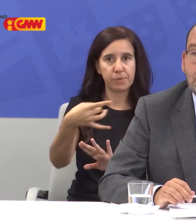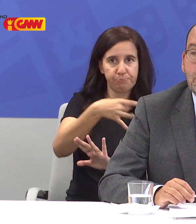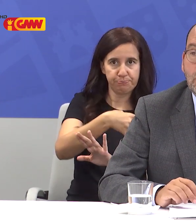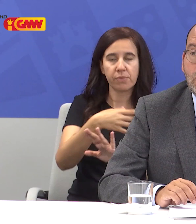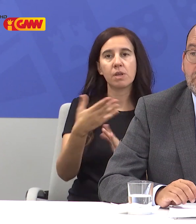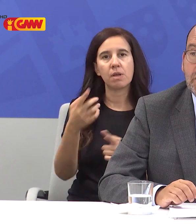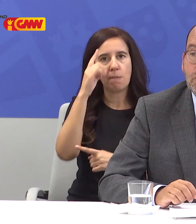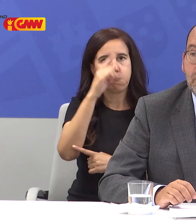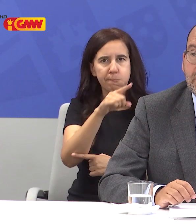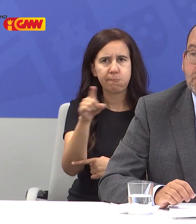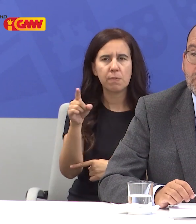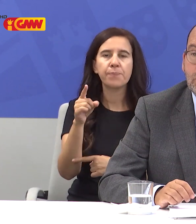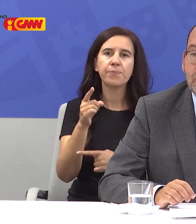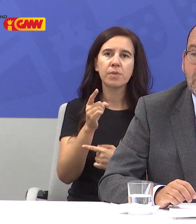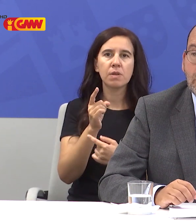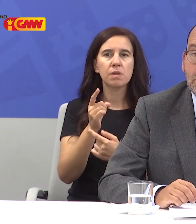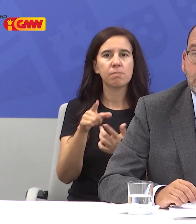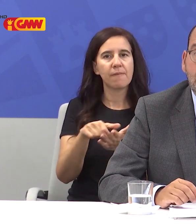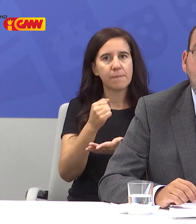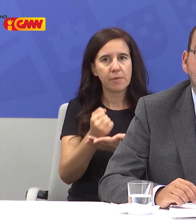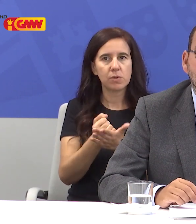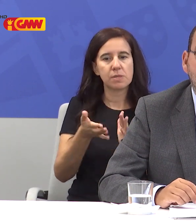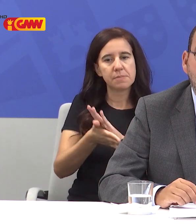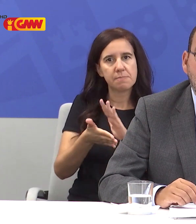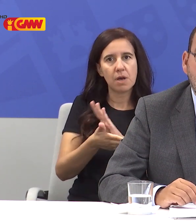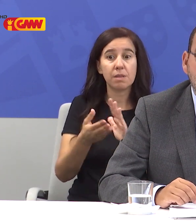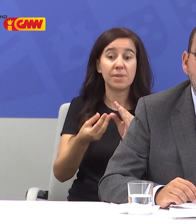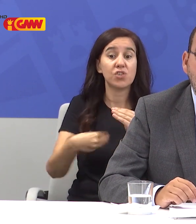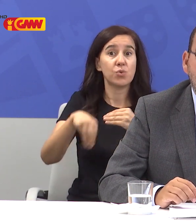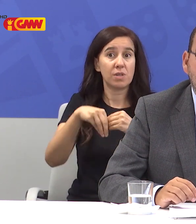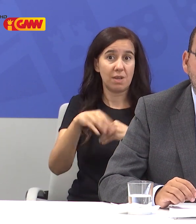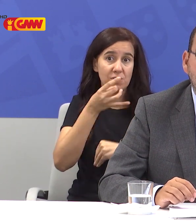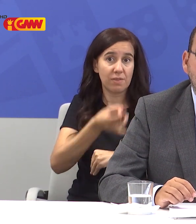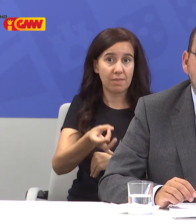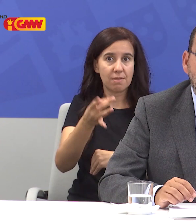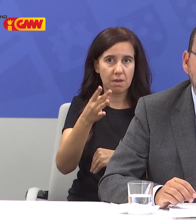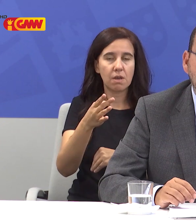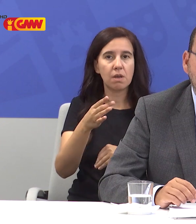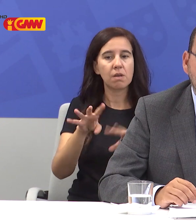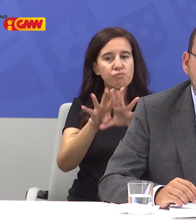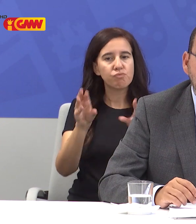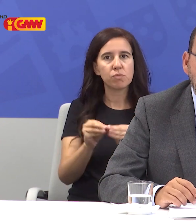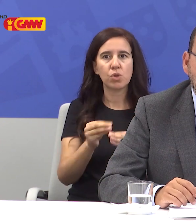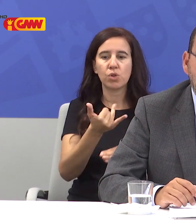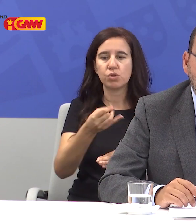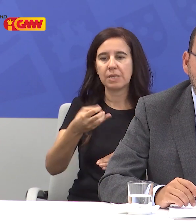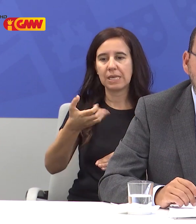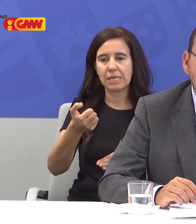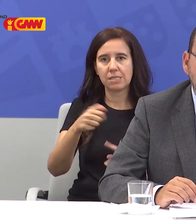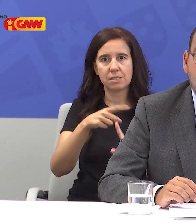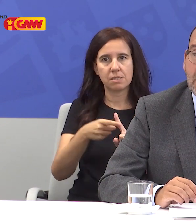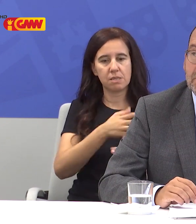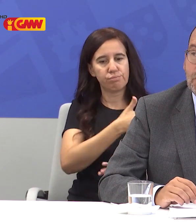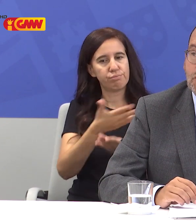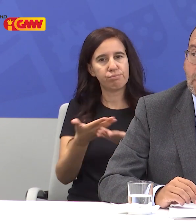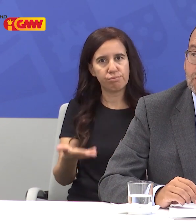é sabido, com vários processos de vinculação, incluindo vinculações extraordinárias, desde 2015